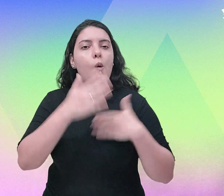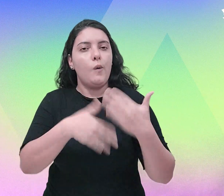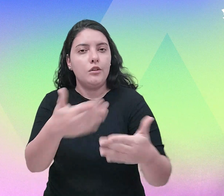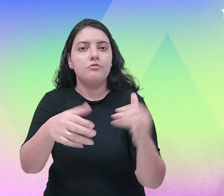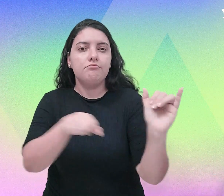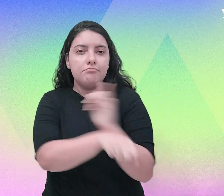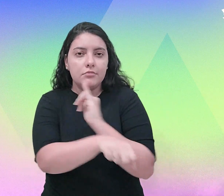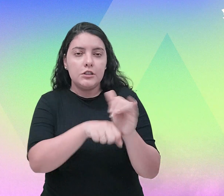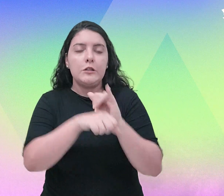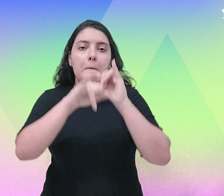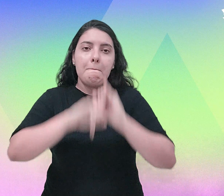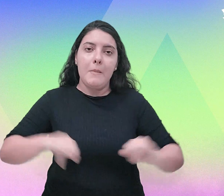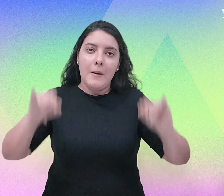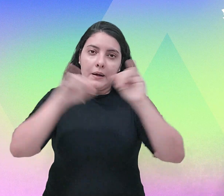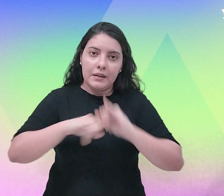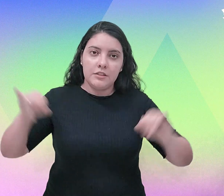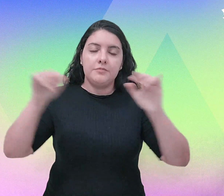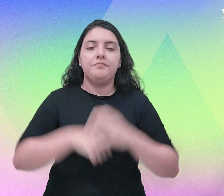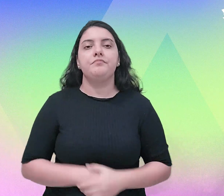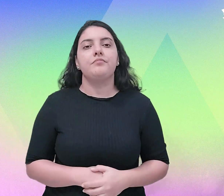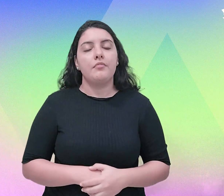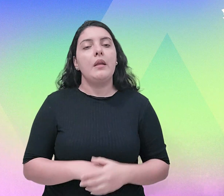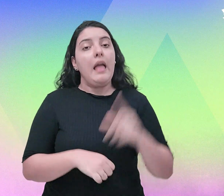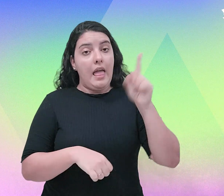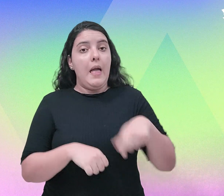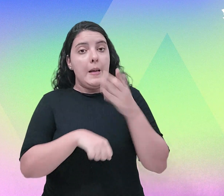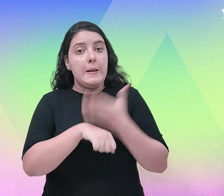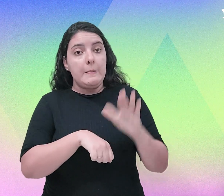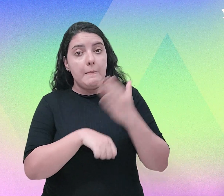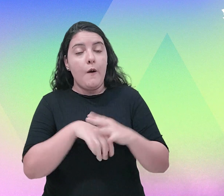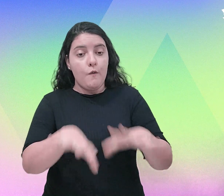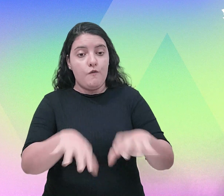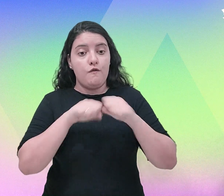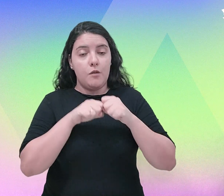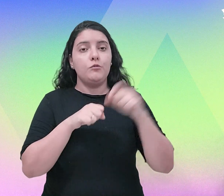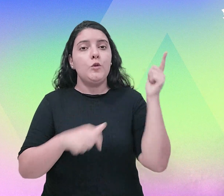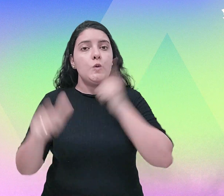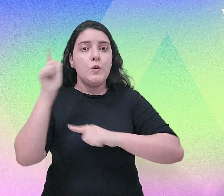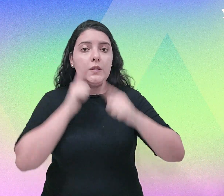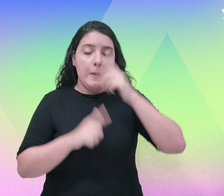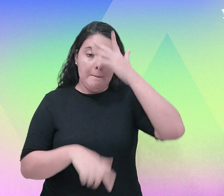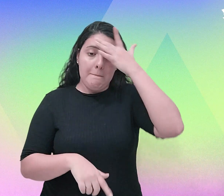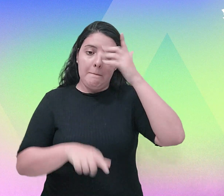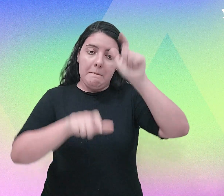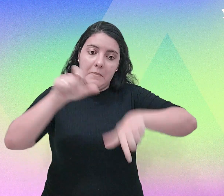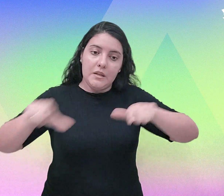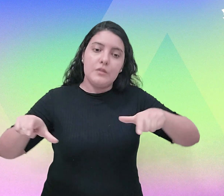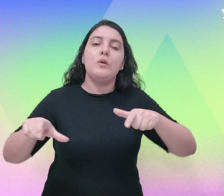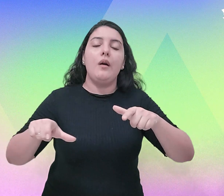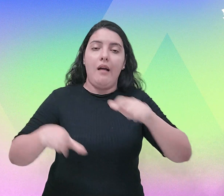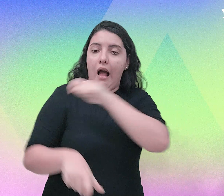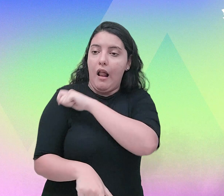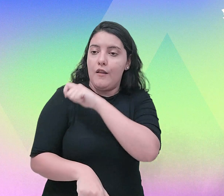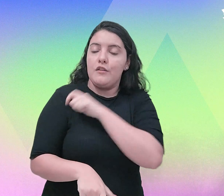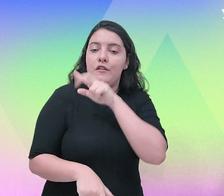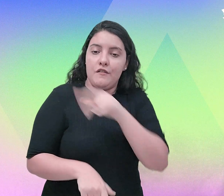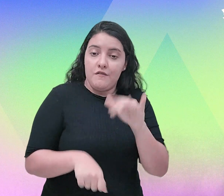de estratégias de marketing de maneira prática a formação capacitar os participantes a desenvolver seu próprio marketing